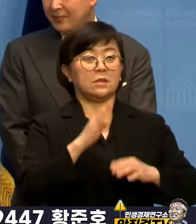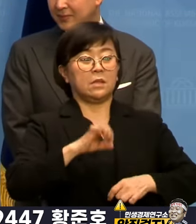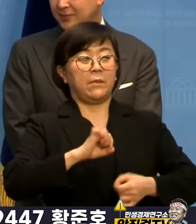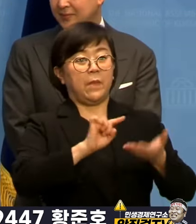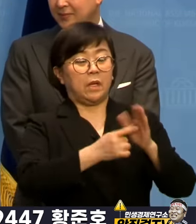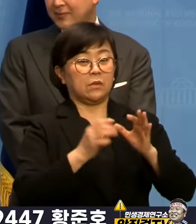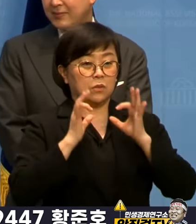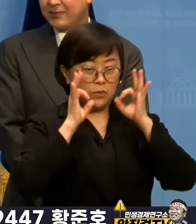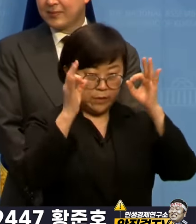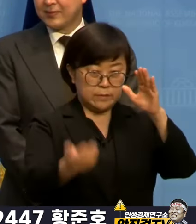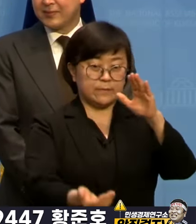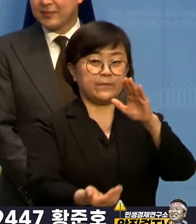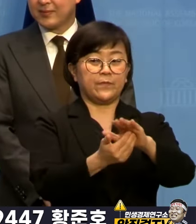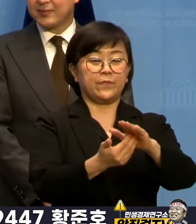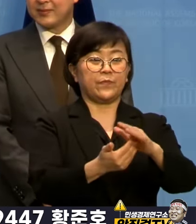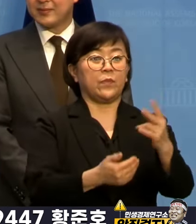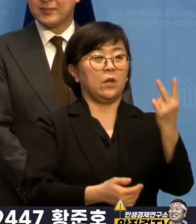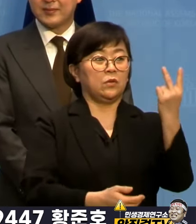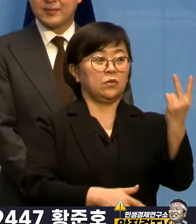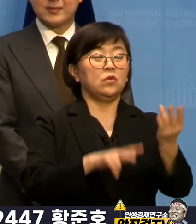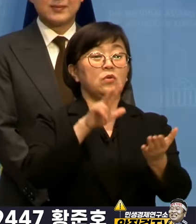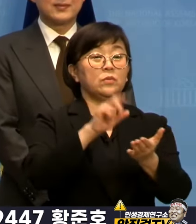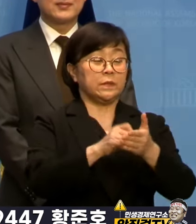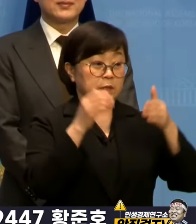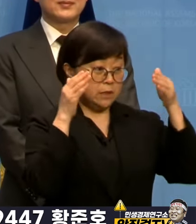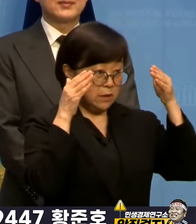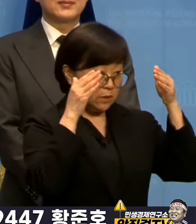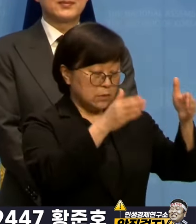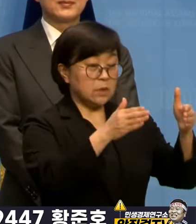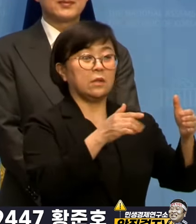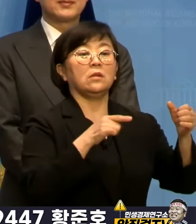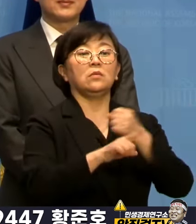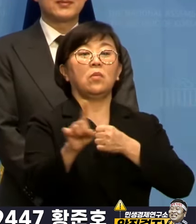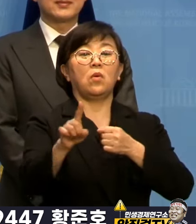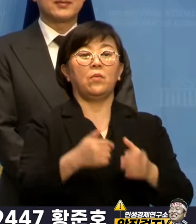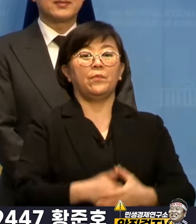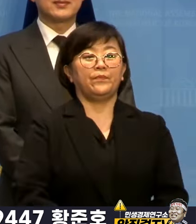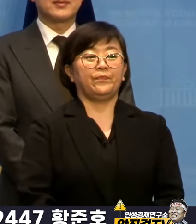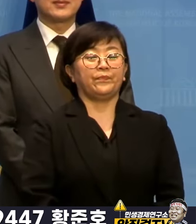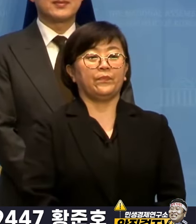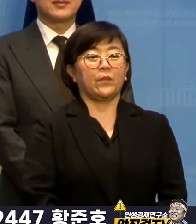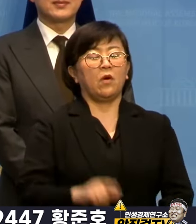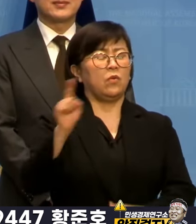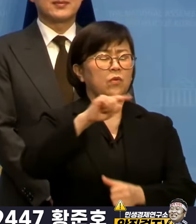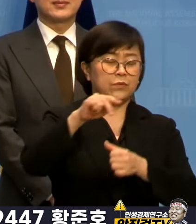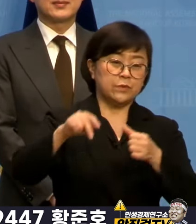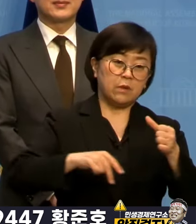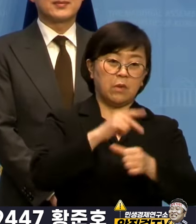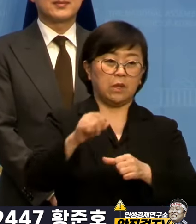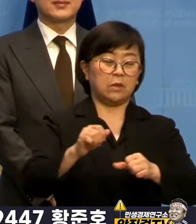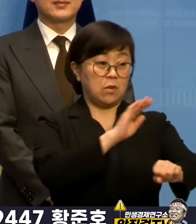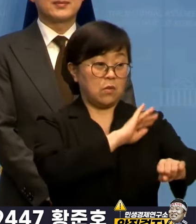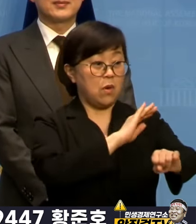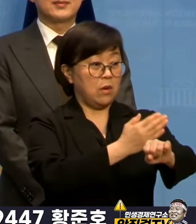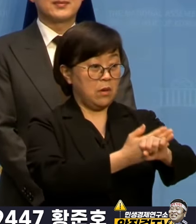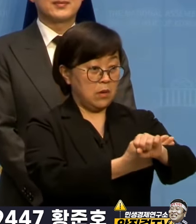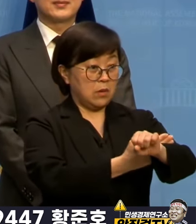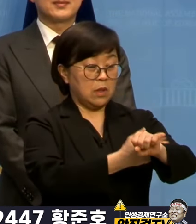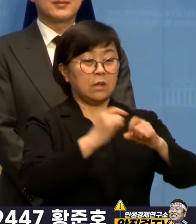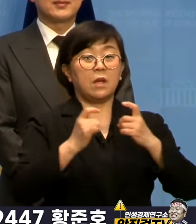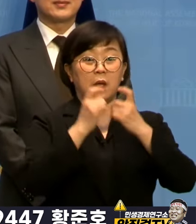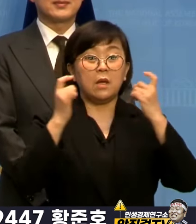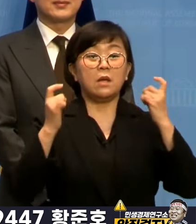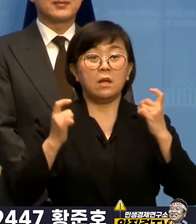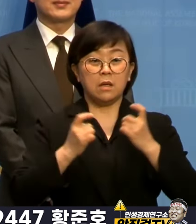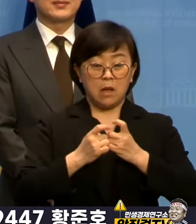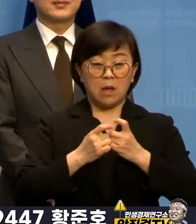다해서 노력했습니다. 두 문제에 집중했던 이유는 어떤 경우에도 권력의 개인의 사적 영향을